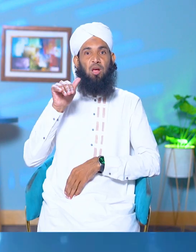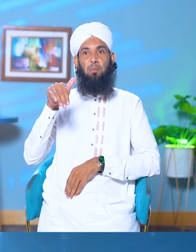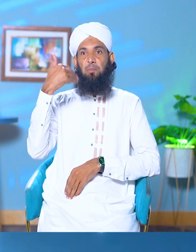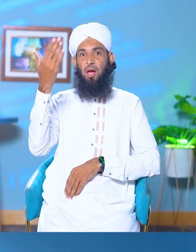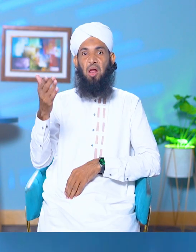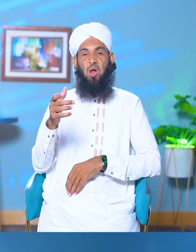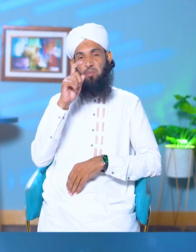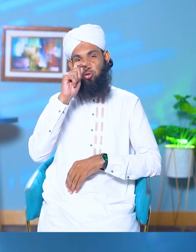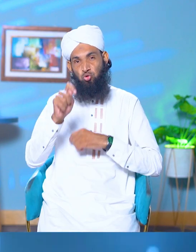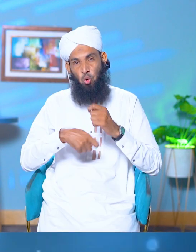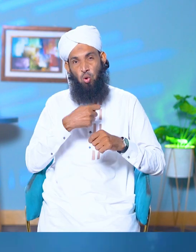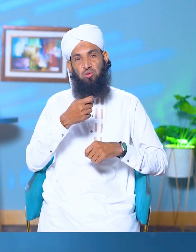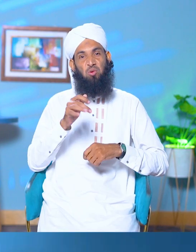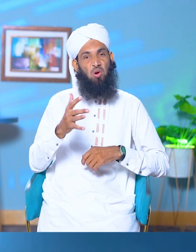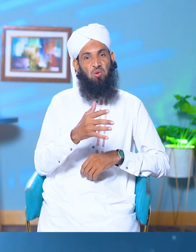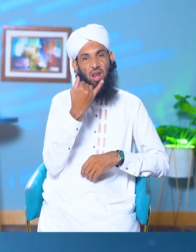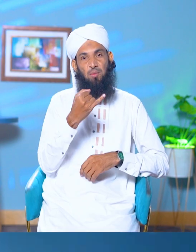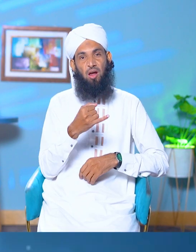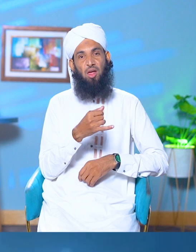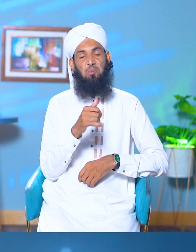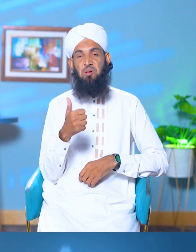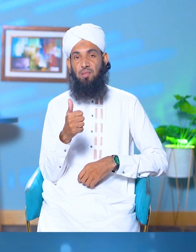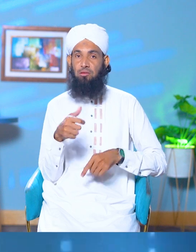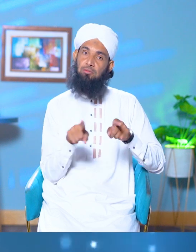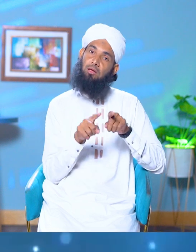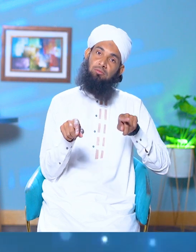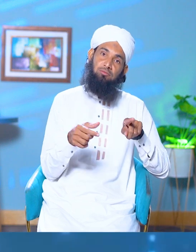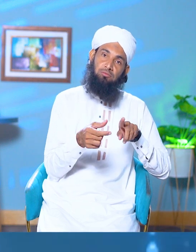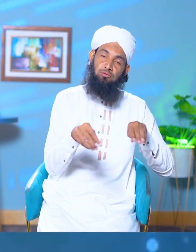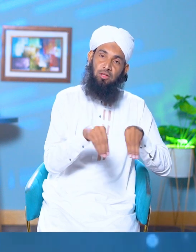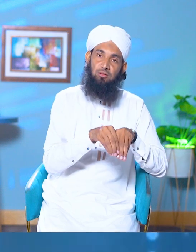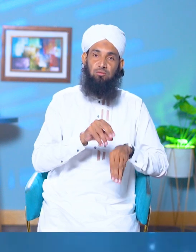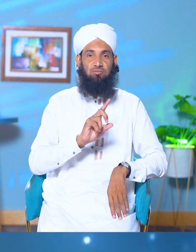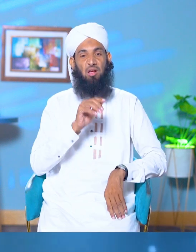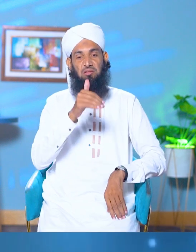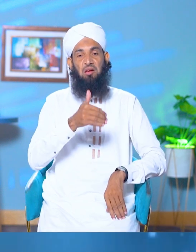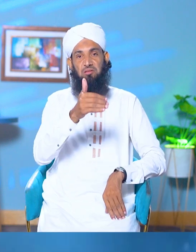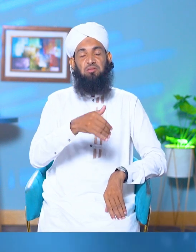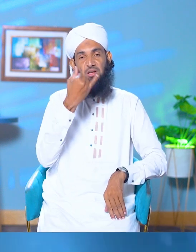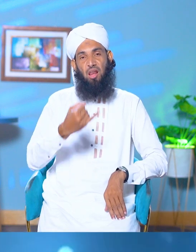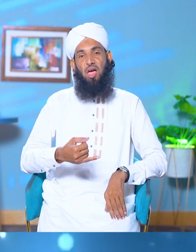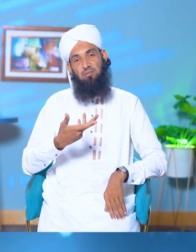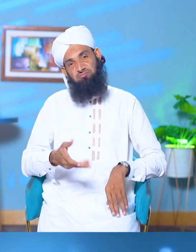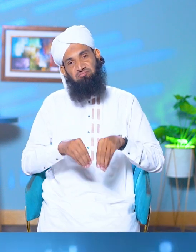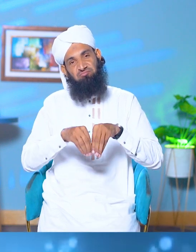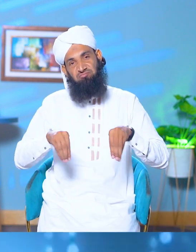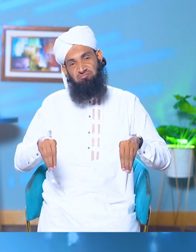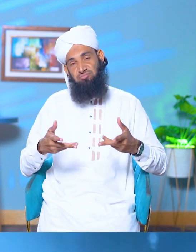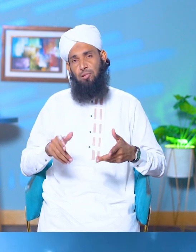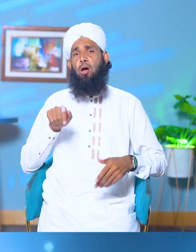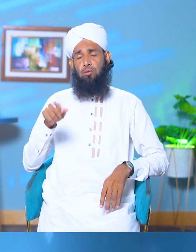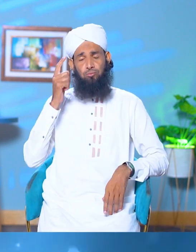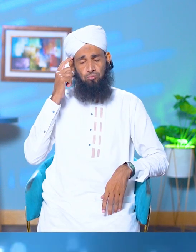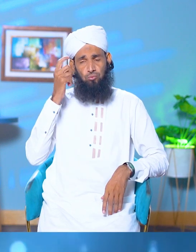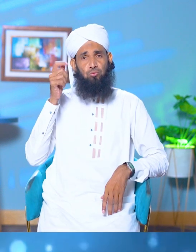چاہے لچا لفنگا ہو برادری کا، اس سے بڑی بعض اوقات خرابیاں پیدا ہوتی ہیں۔ ہو برادری میں بے